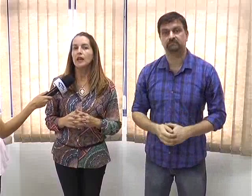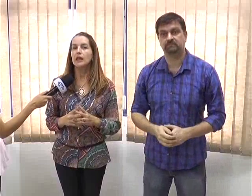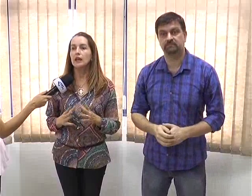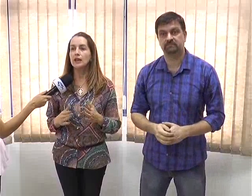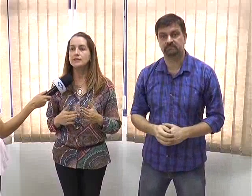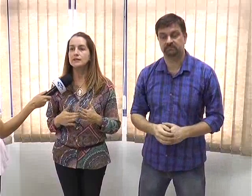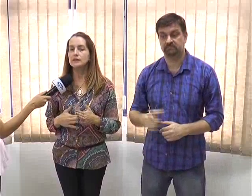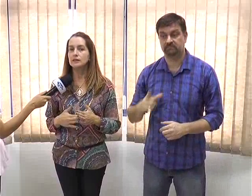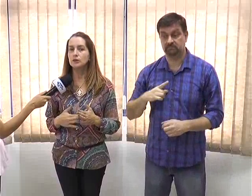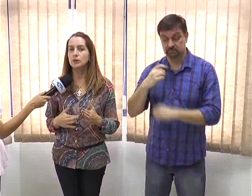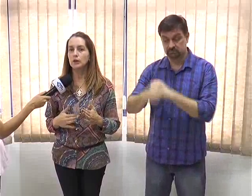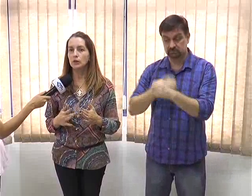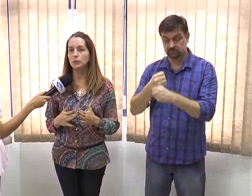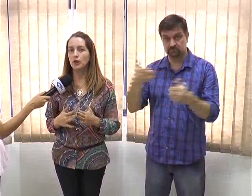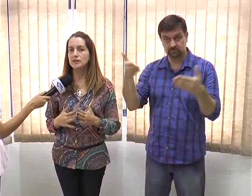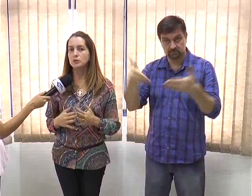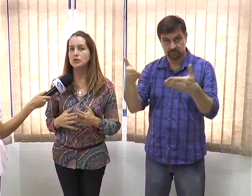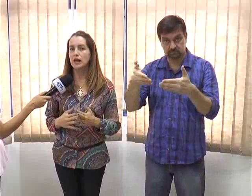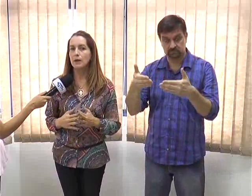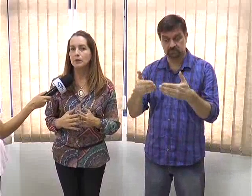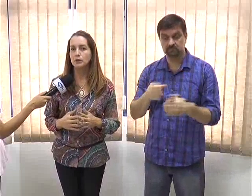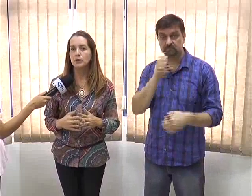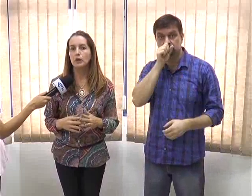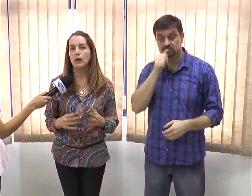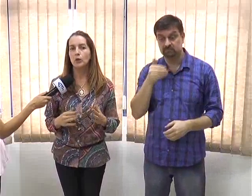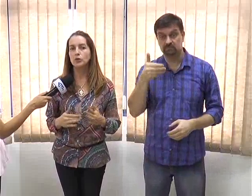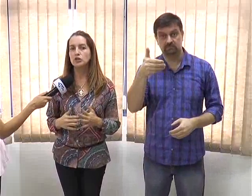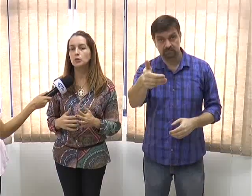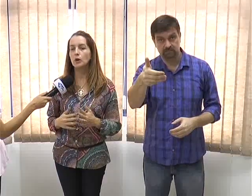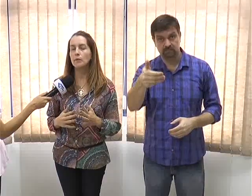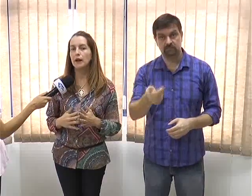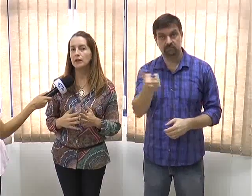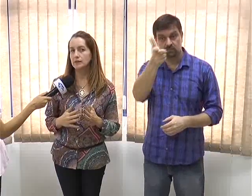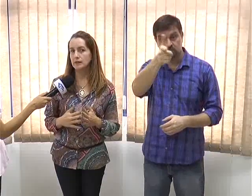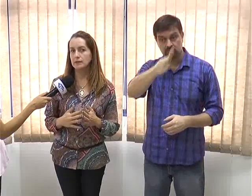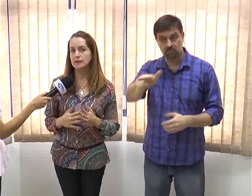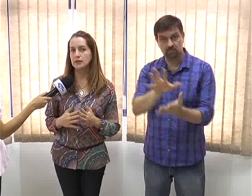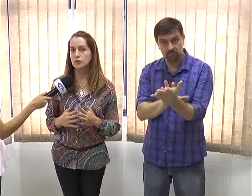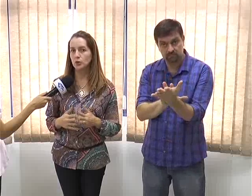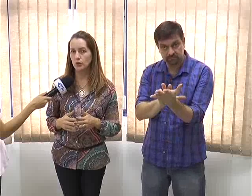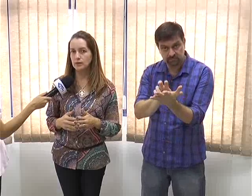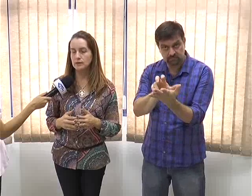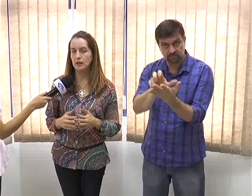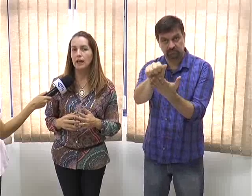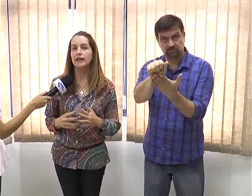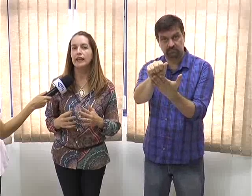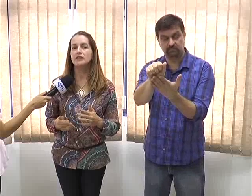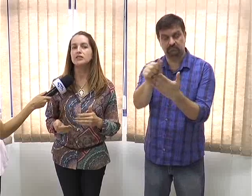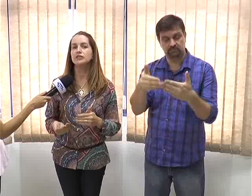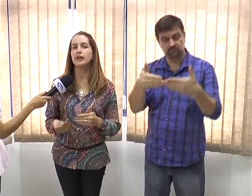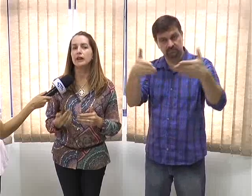E esse ano, no próximo sábado, continuam abertas as inscrições. Quem estiver